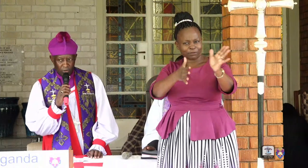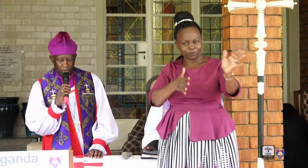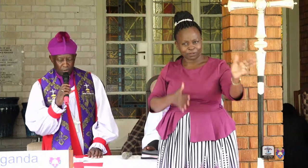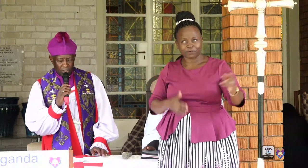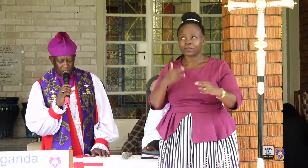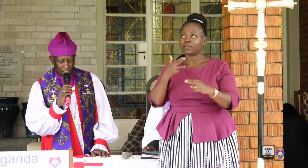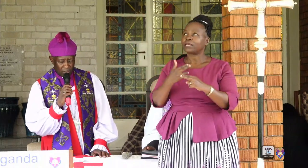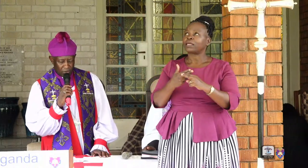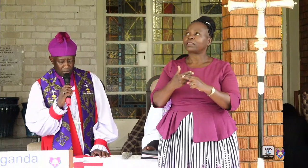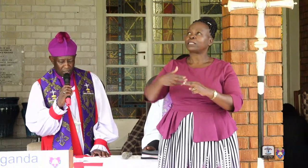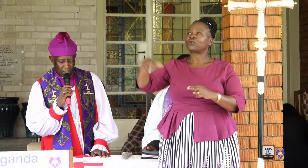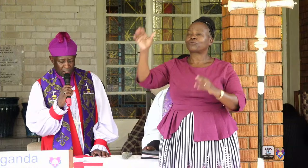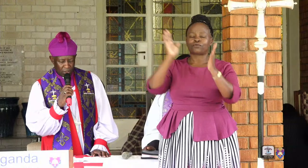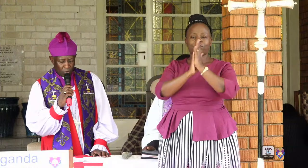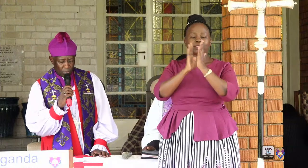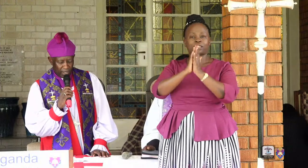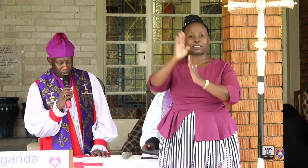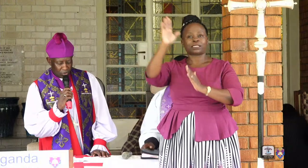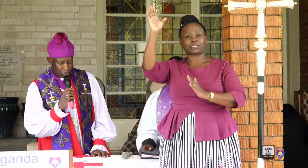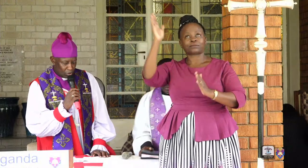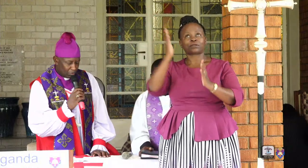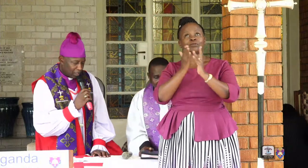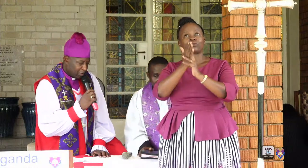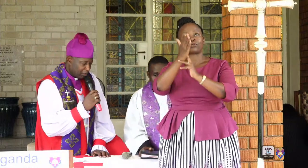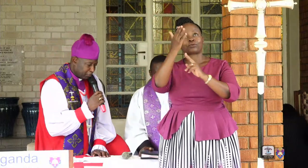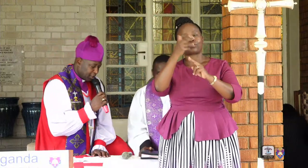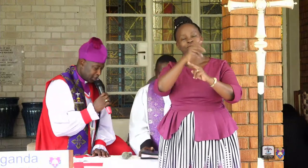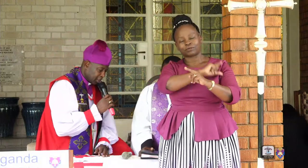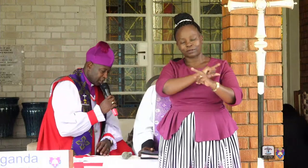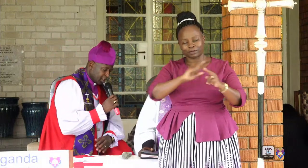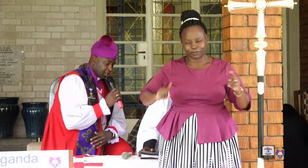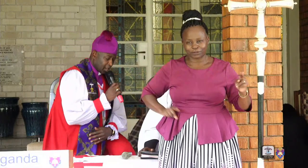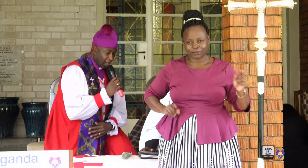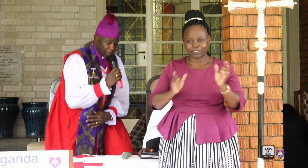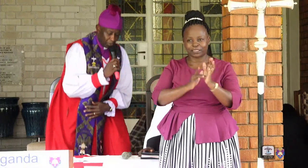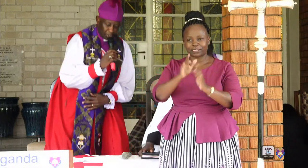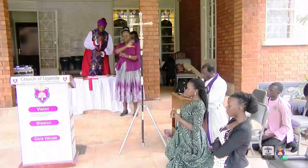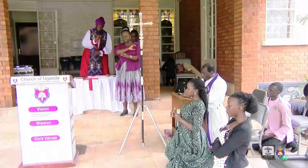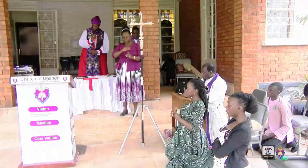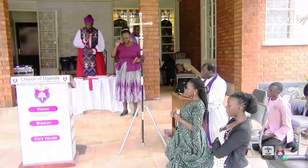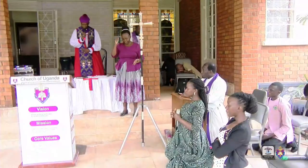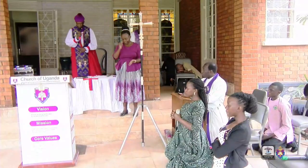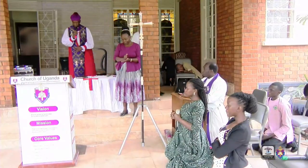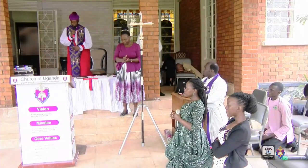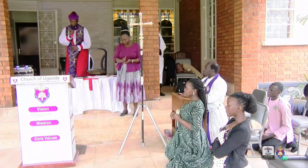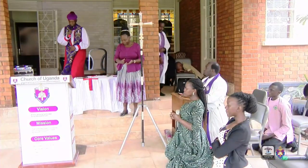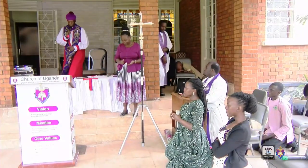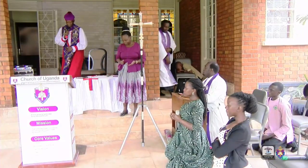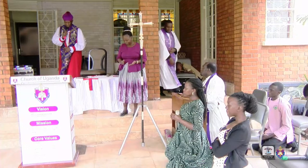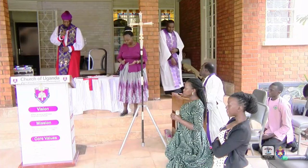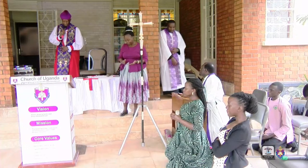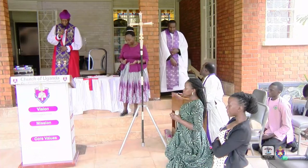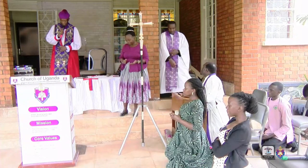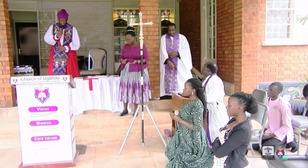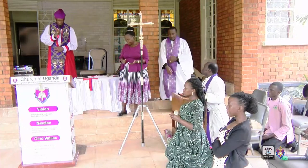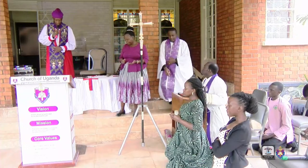Enyo tukubitenderezebwe ku bwa Yesu Kristo Mukama waffe. Amiina.